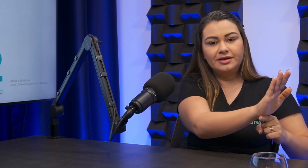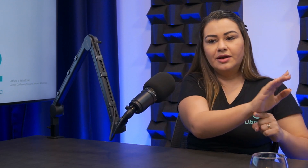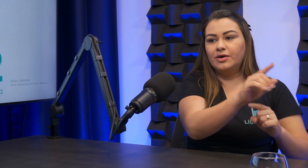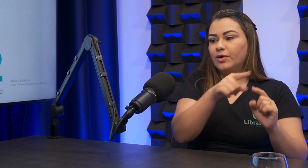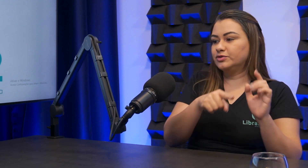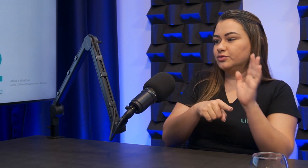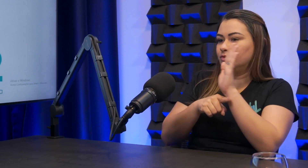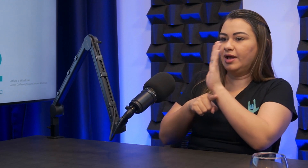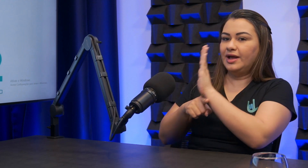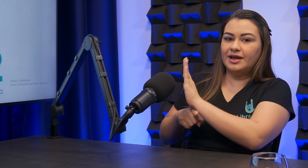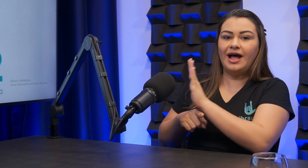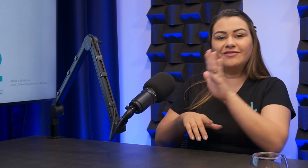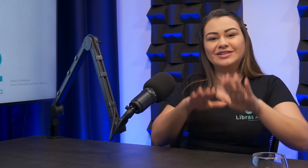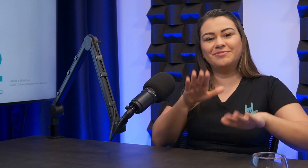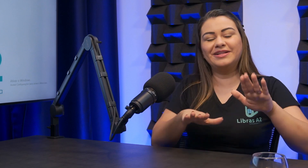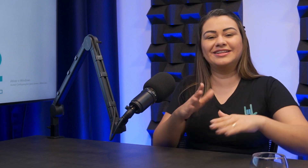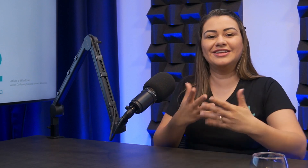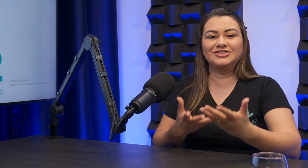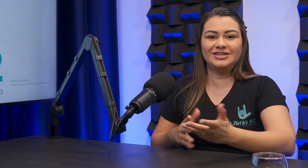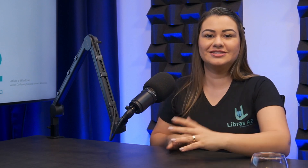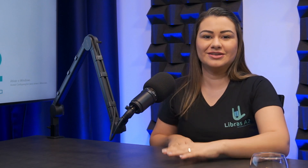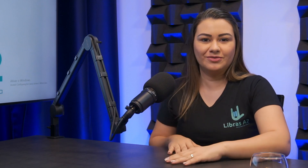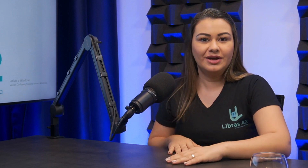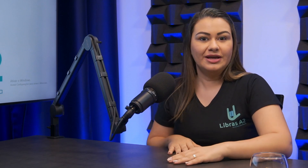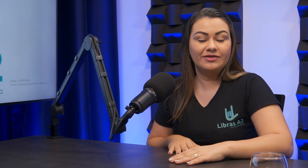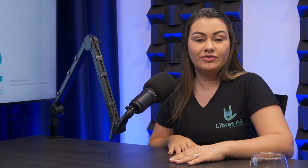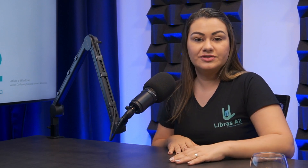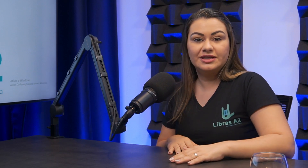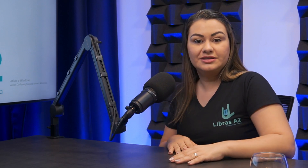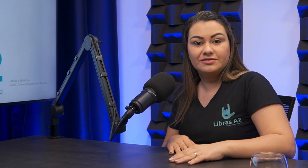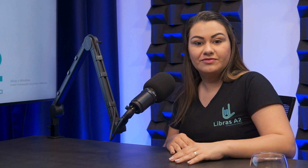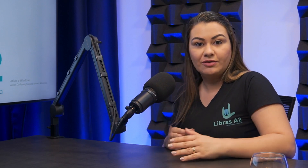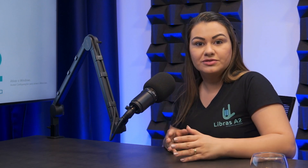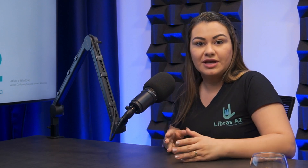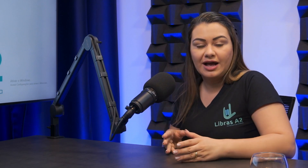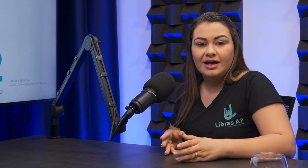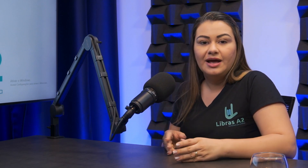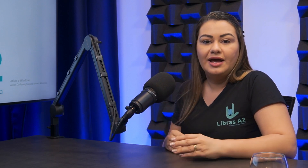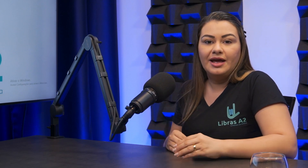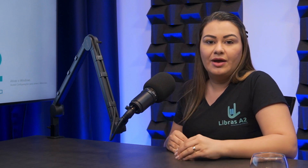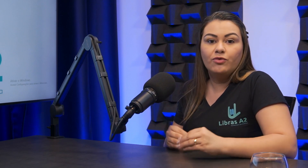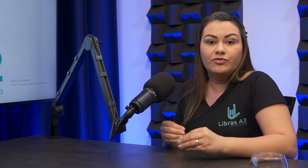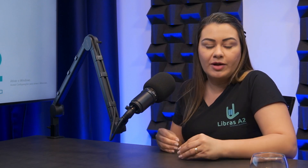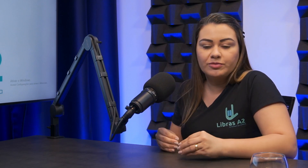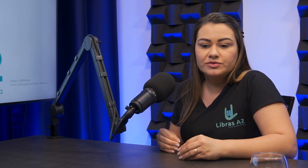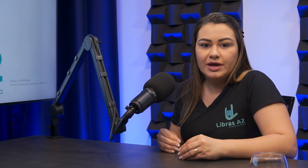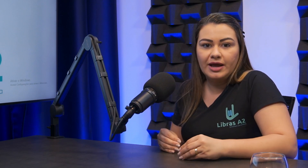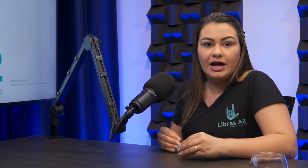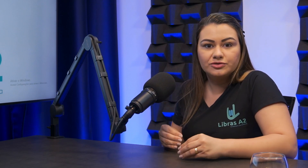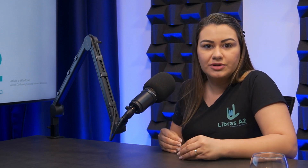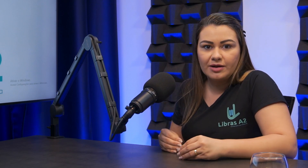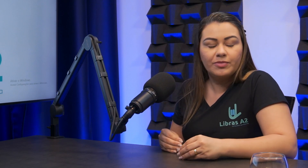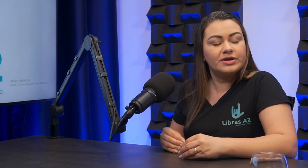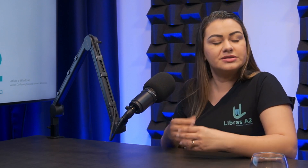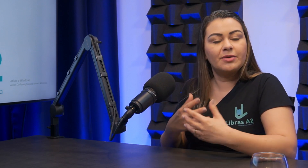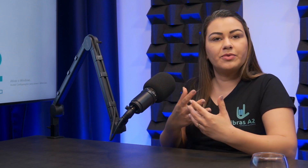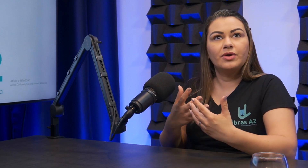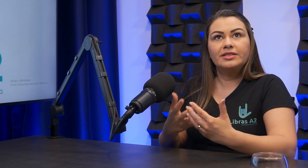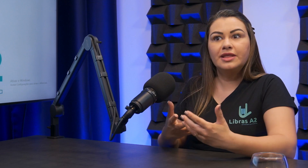eu ajudo ela. Aí vai depender da direção que você vai usar o verbo ajudar. Por exemplo, Deus